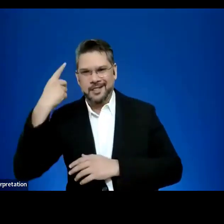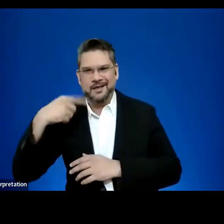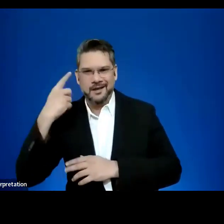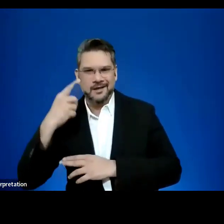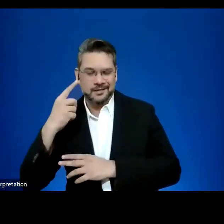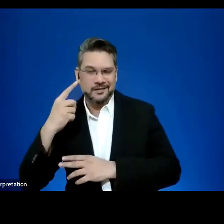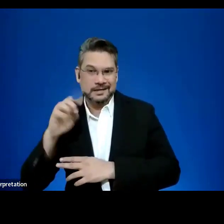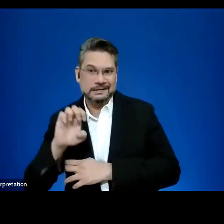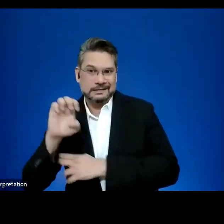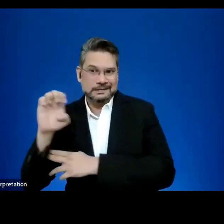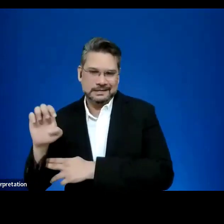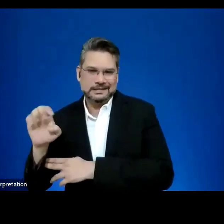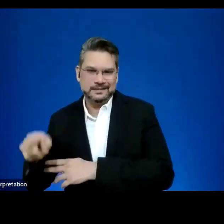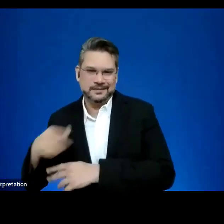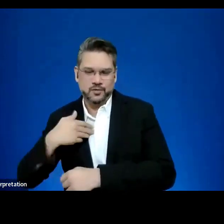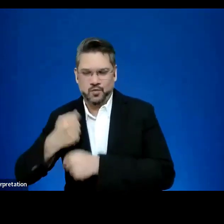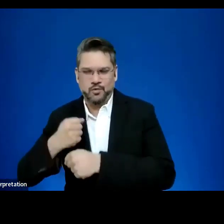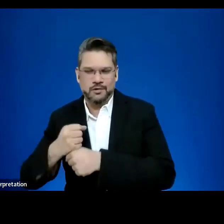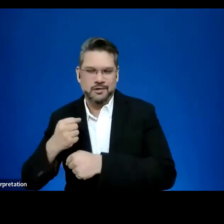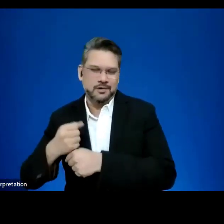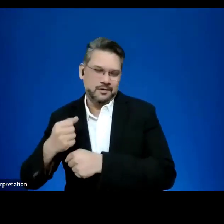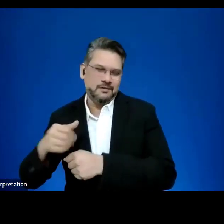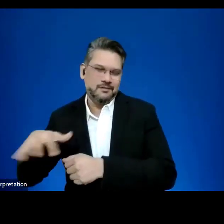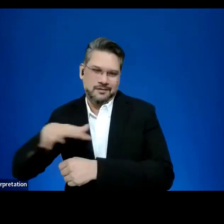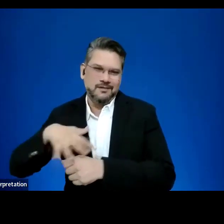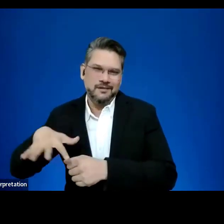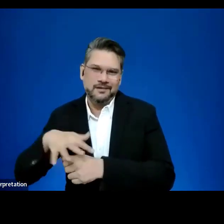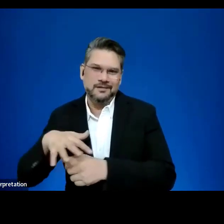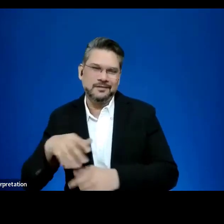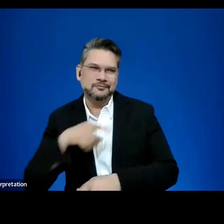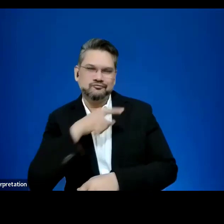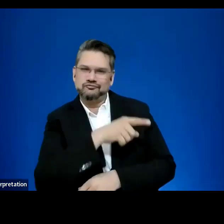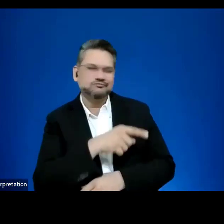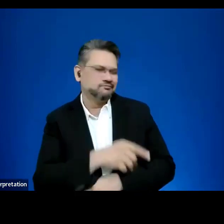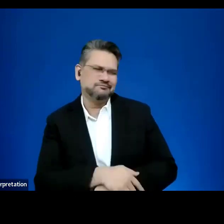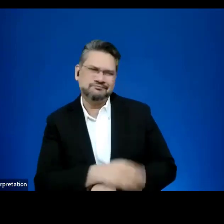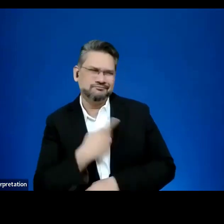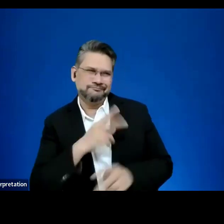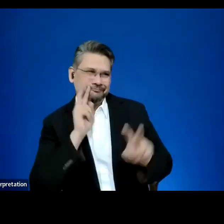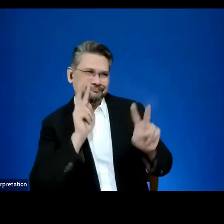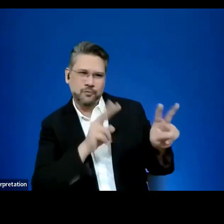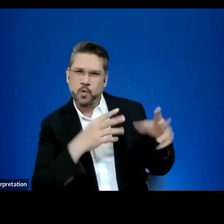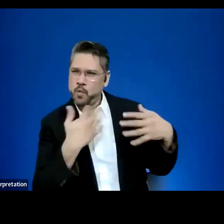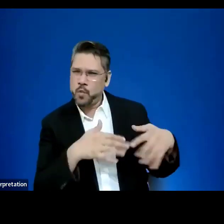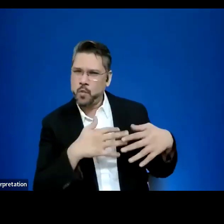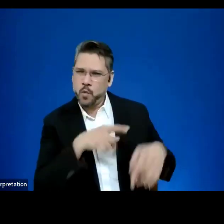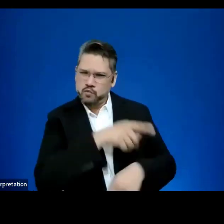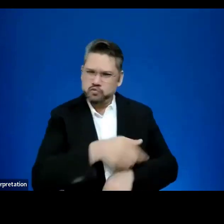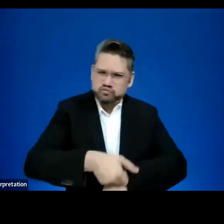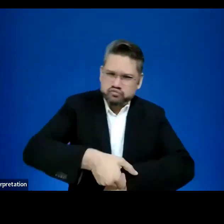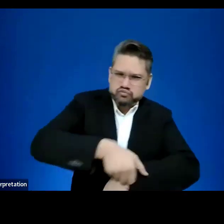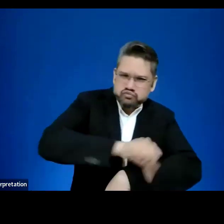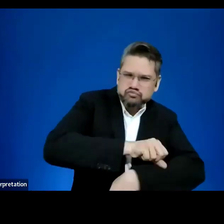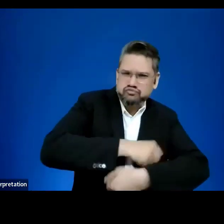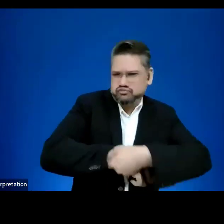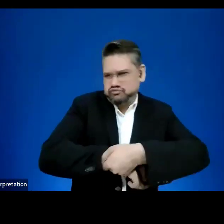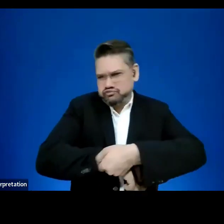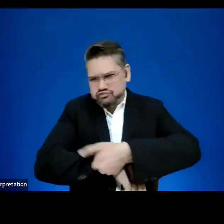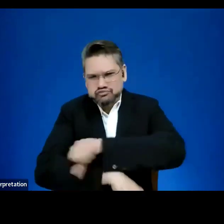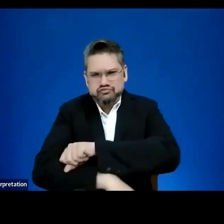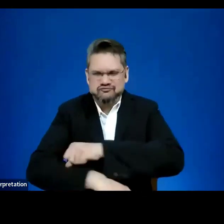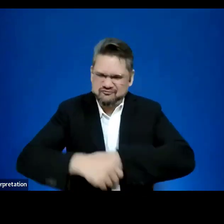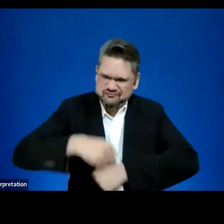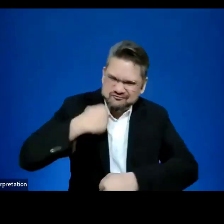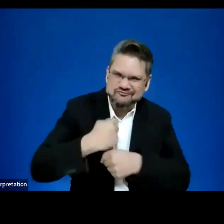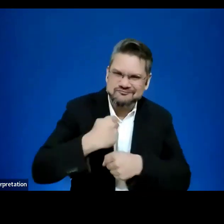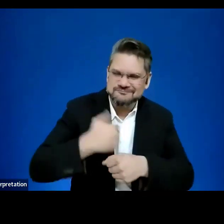最重要的是对我来说，因为我是在这个东伦敦先生，他是一个行动家，